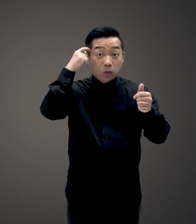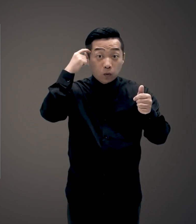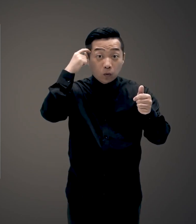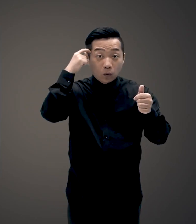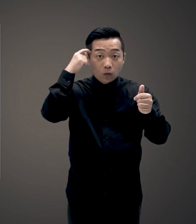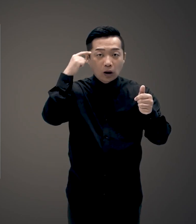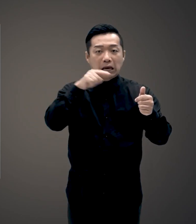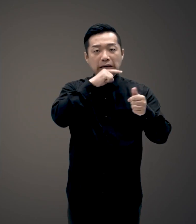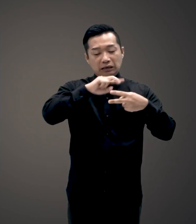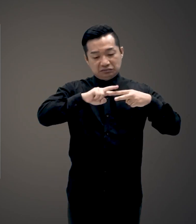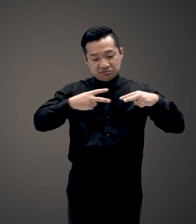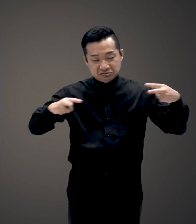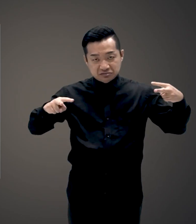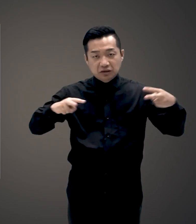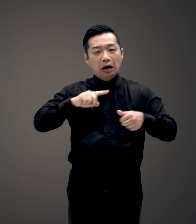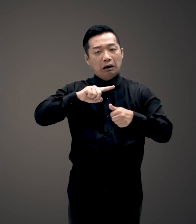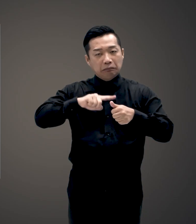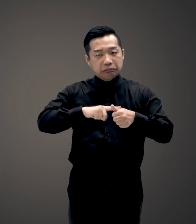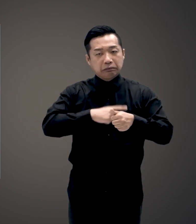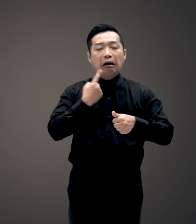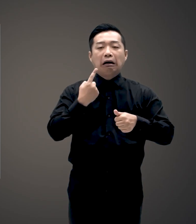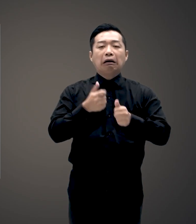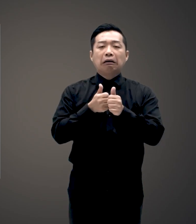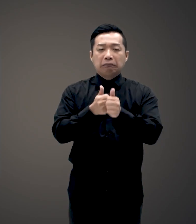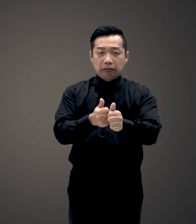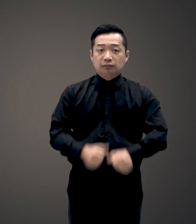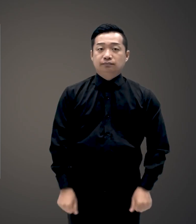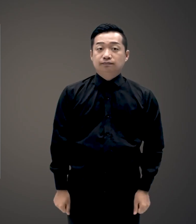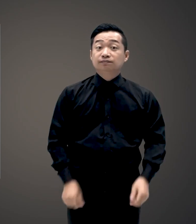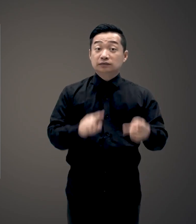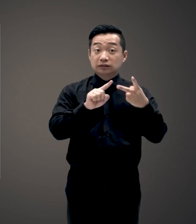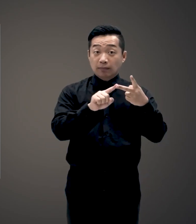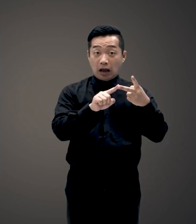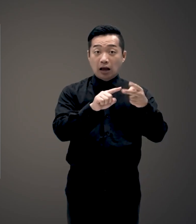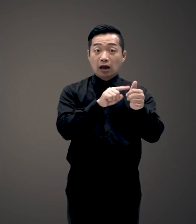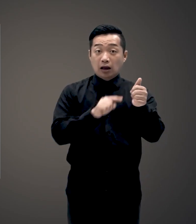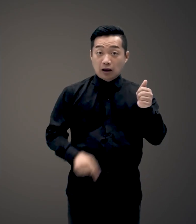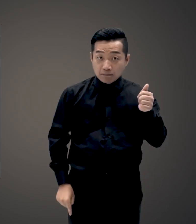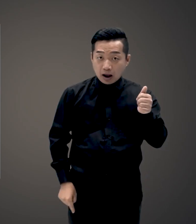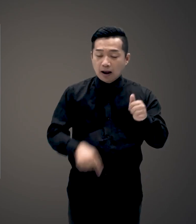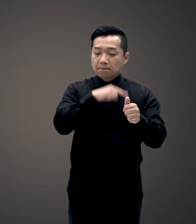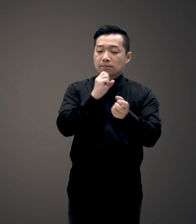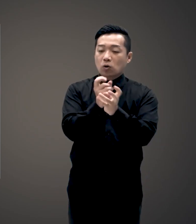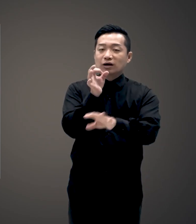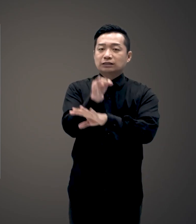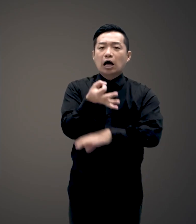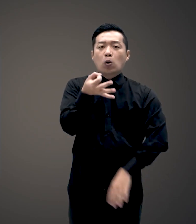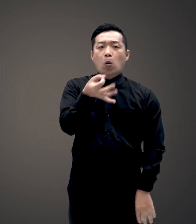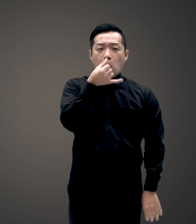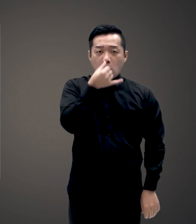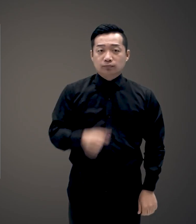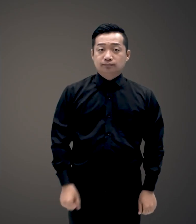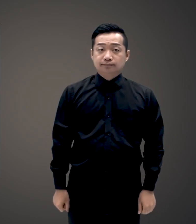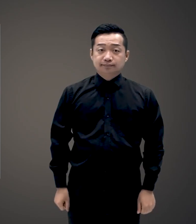오로지 유전적 기질 때문에. 두 번째, 로미오는 장미꽃을 살 돈이 있다.